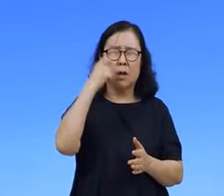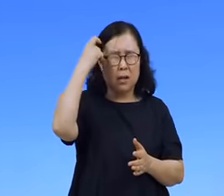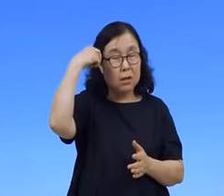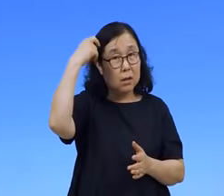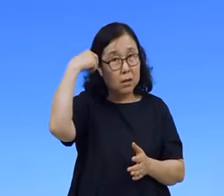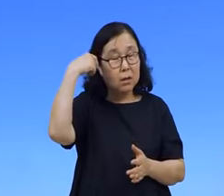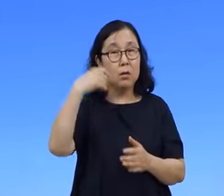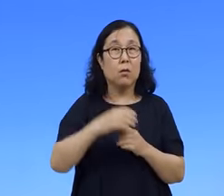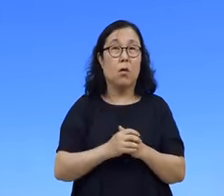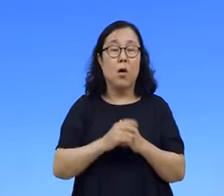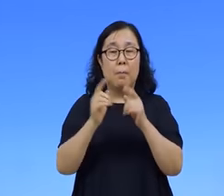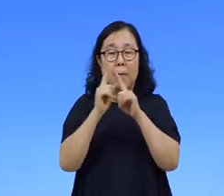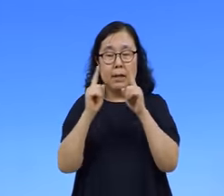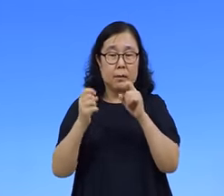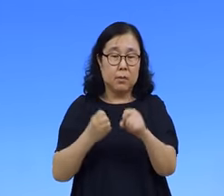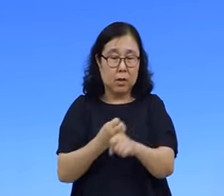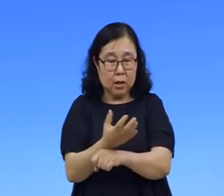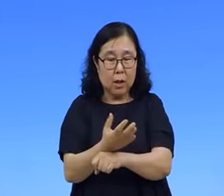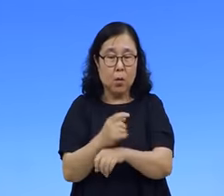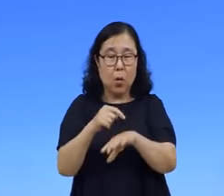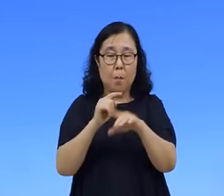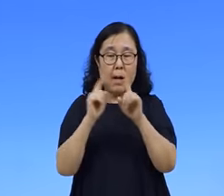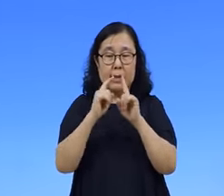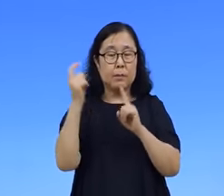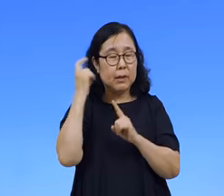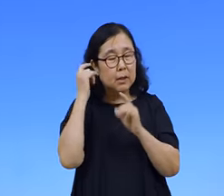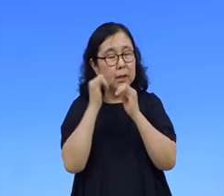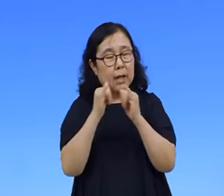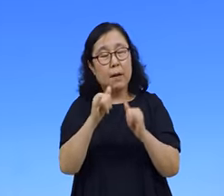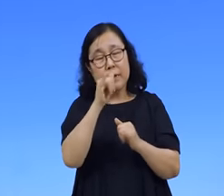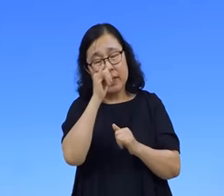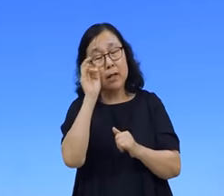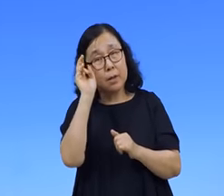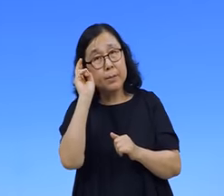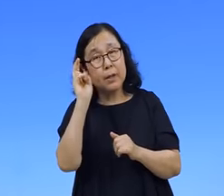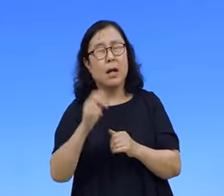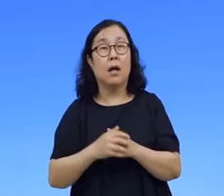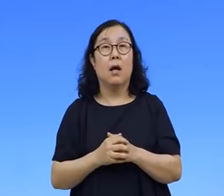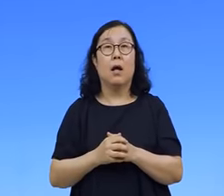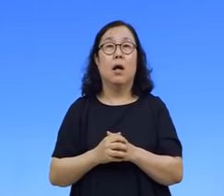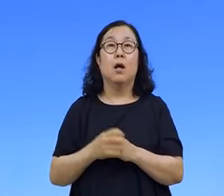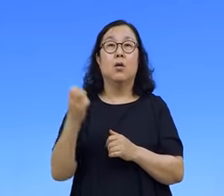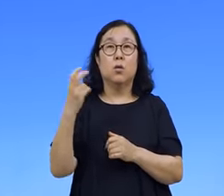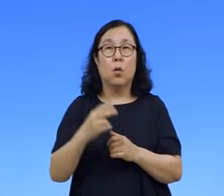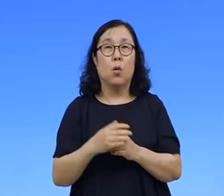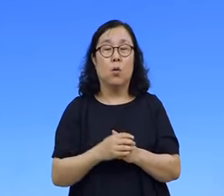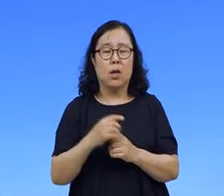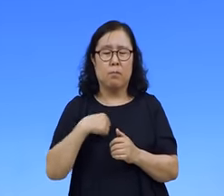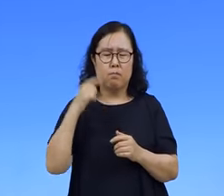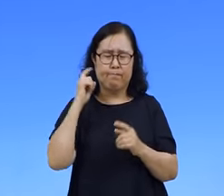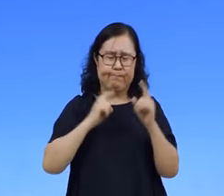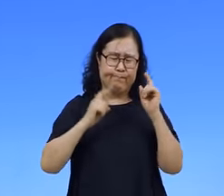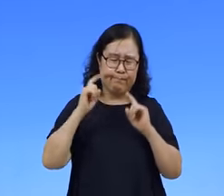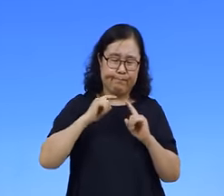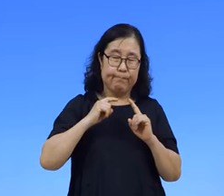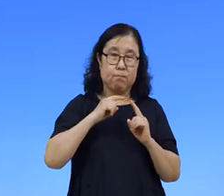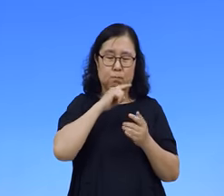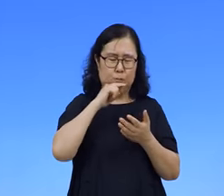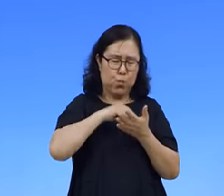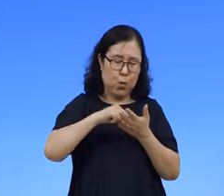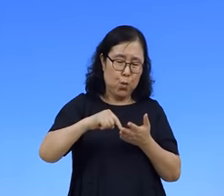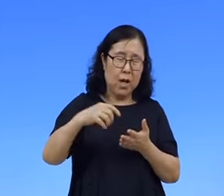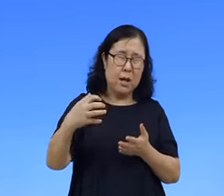초라하고 이런 마음으로 말씀을 전하고 말씀을 듣는 분이 계시겠고, 또 한편은 피해를